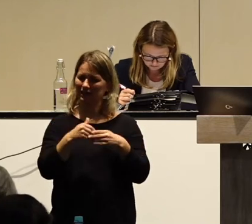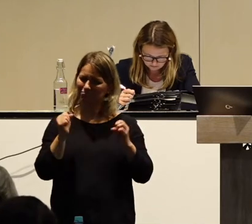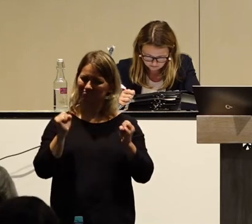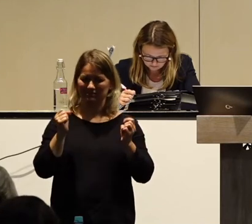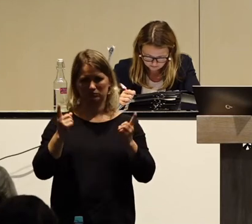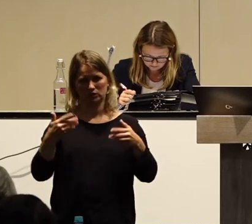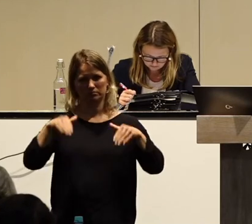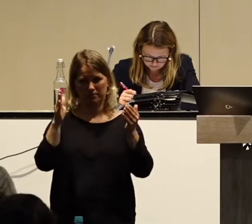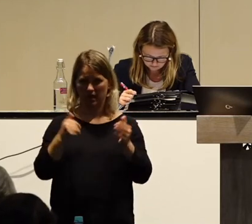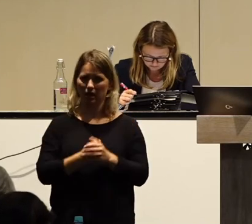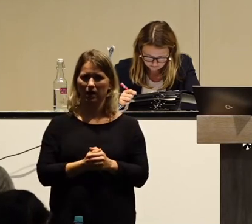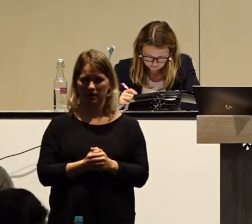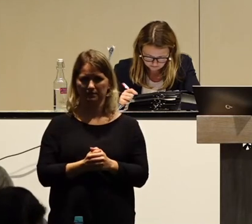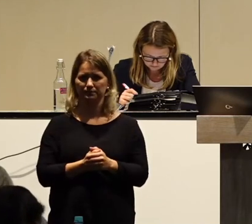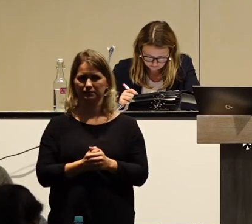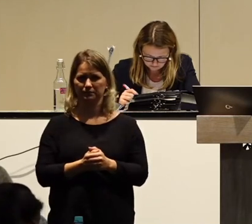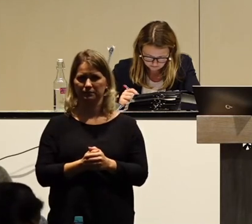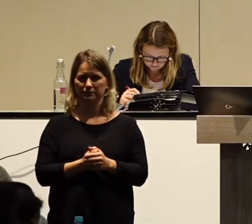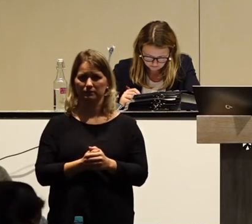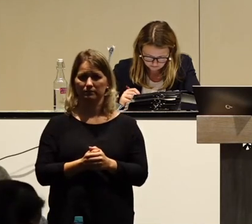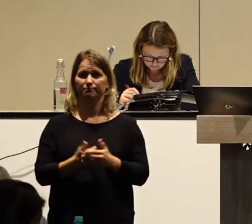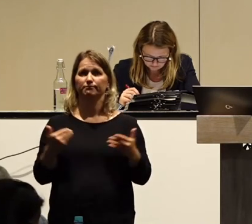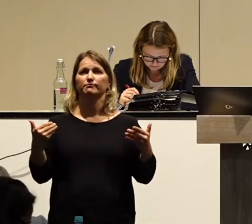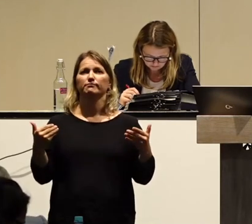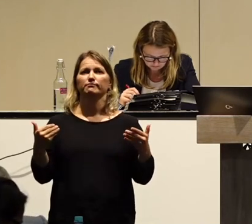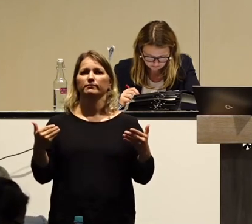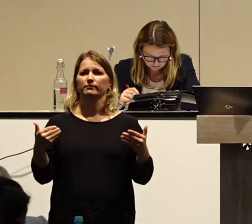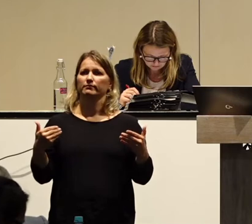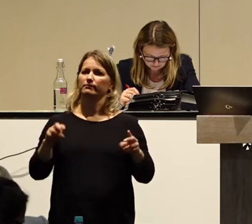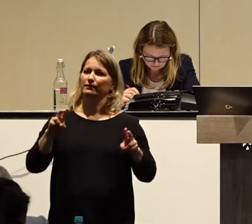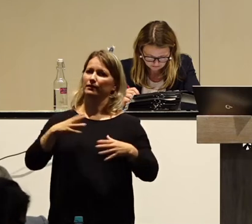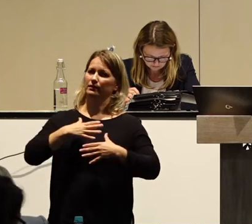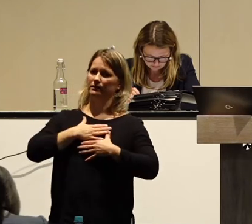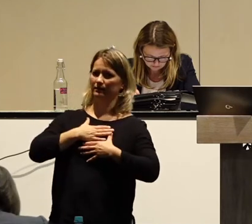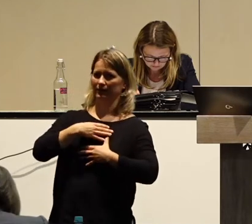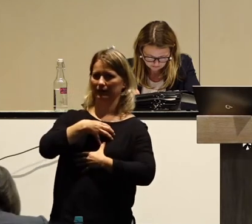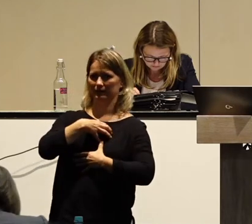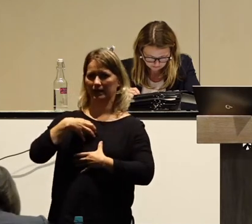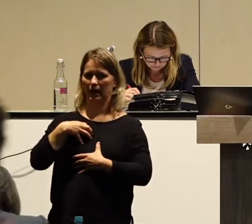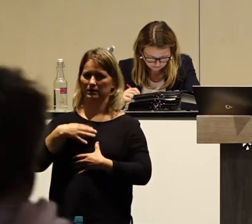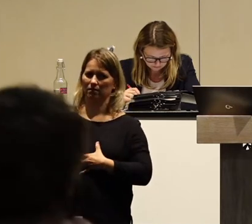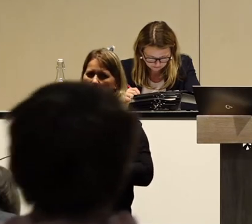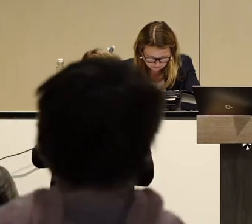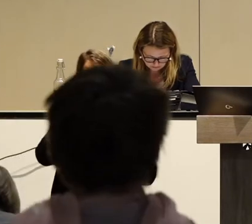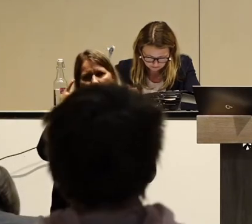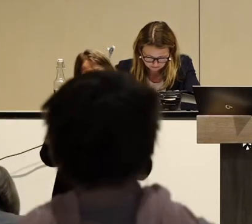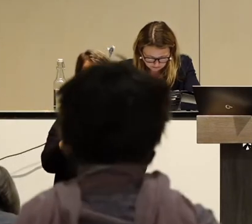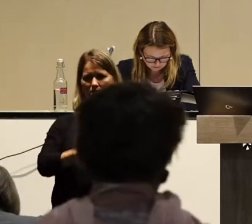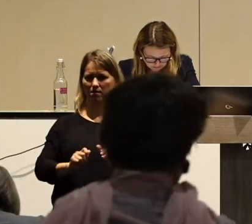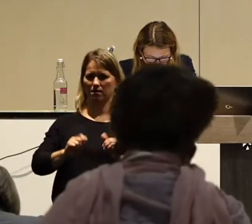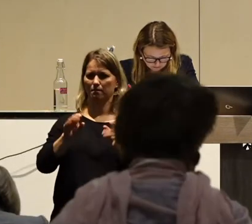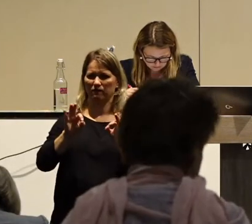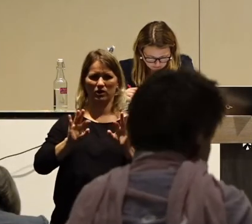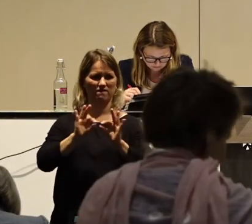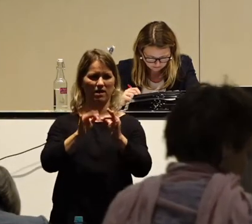muss. Dresden, mein Dresden, ist eine lebenswerte Stadt für Familien. Und Familien sind